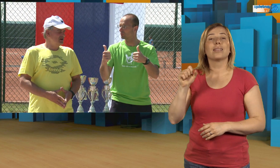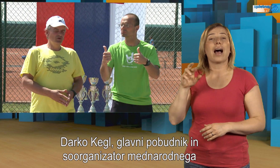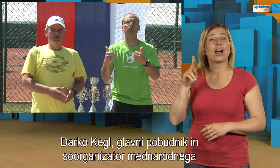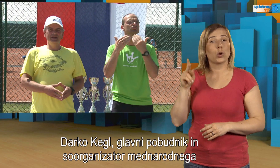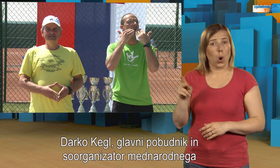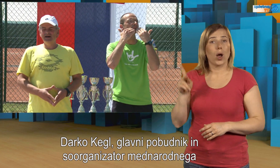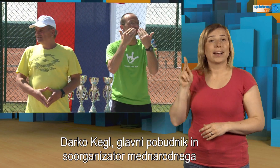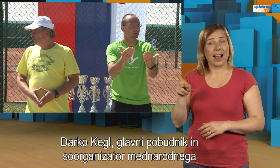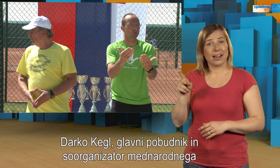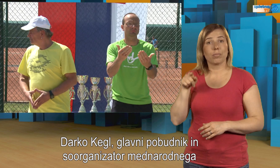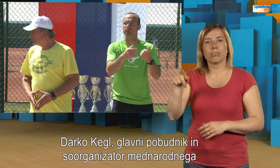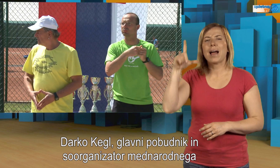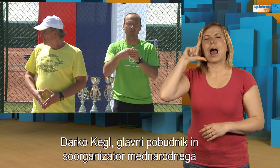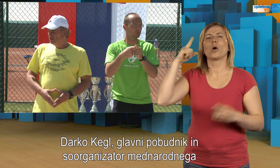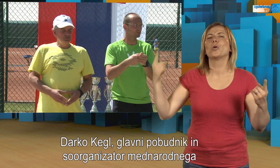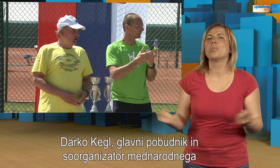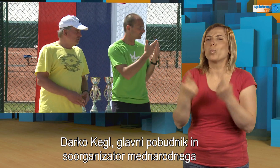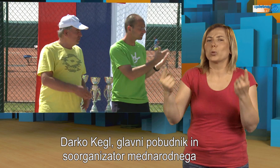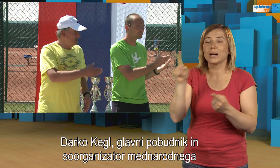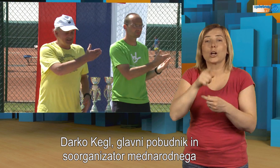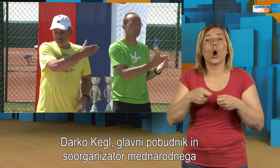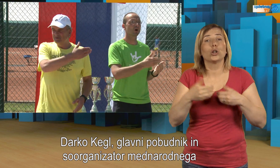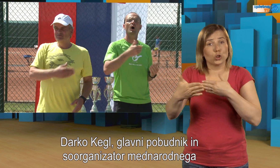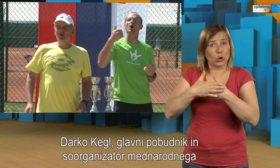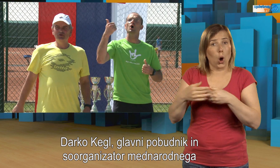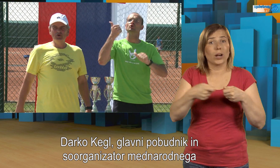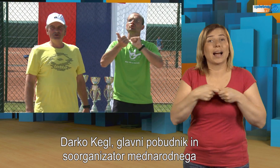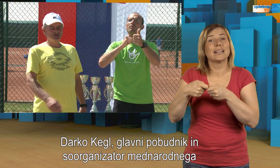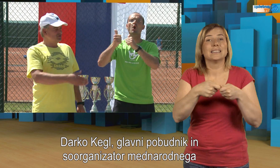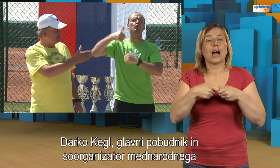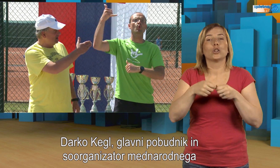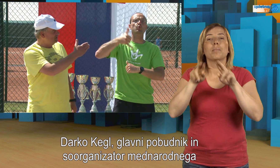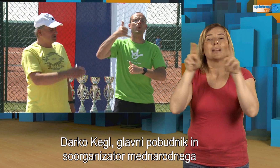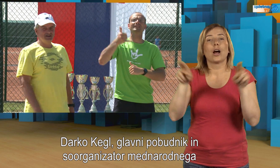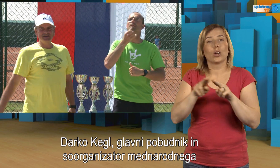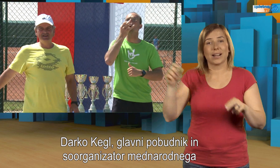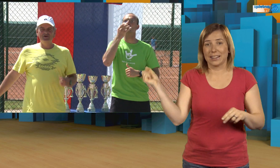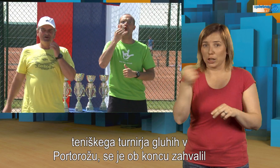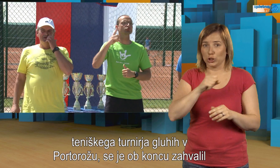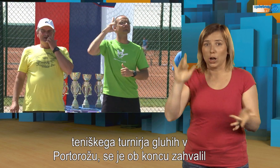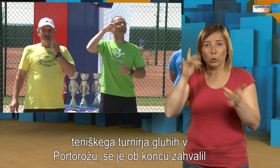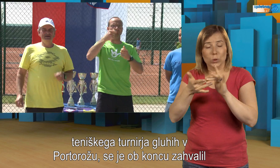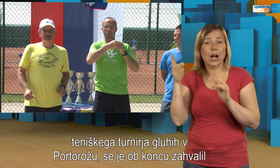Darko Kegl, glavni pobudnik in soorganizator mednarodnega teniškega turnirja gluhih v Portorožu, se je ob koncu